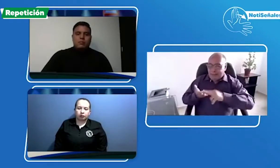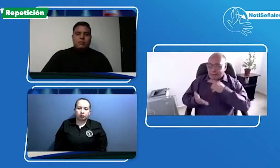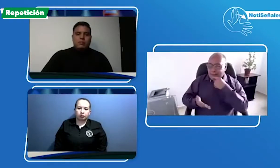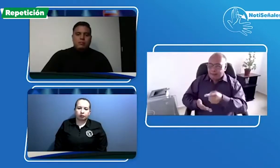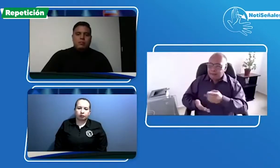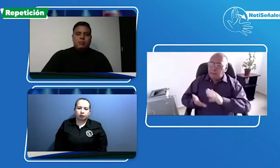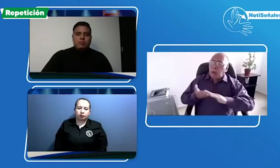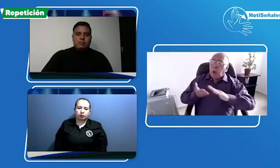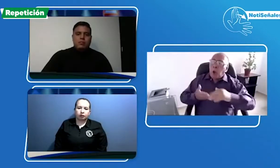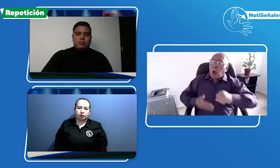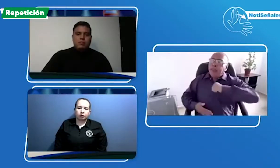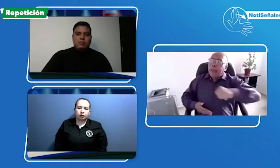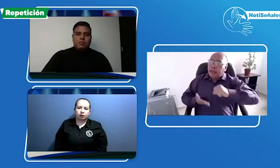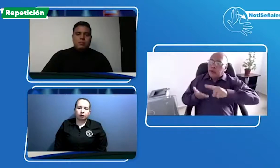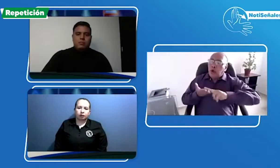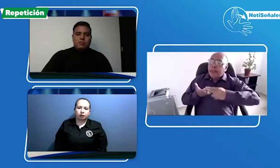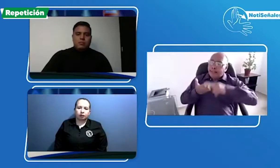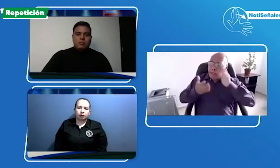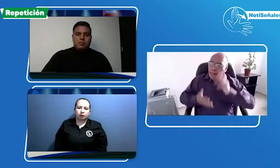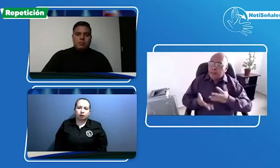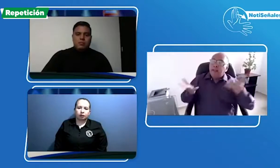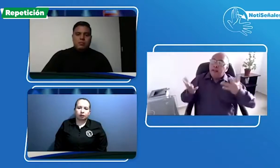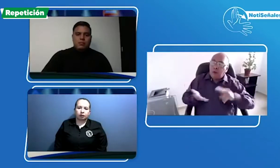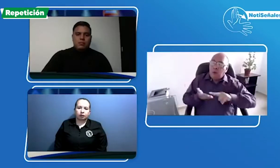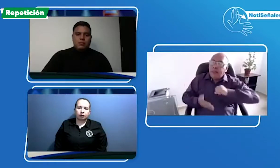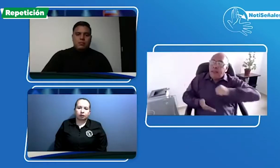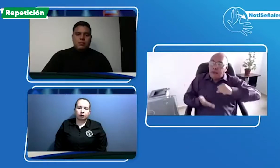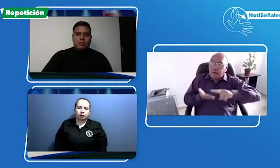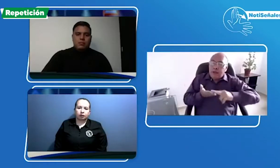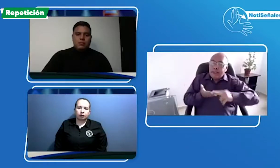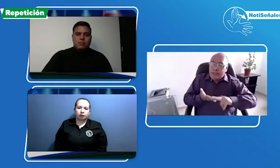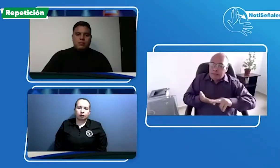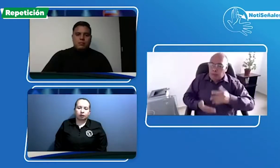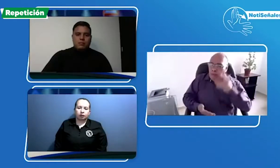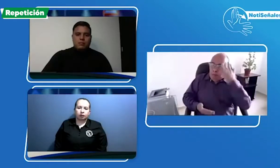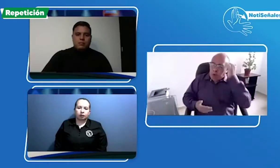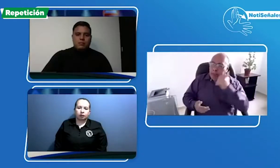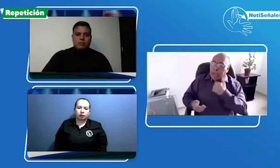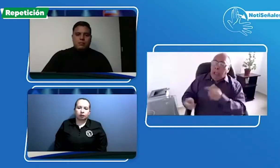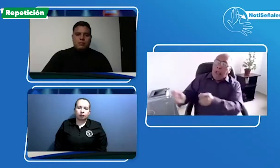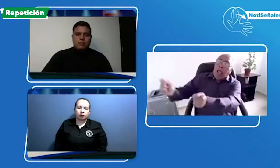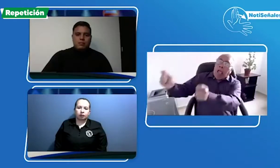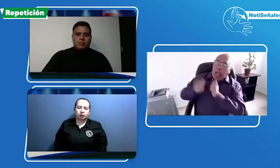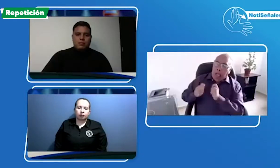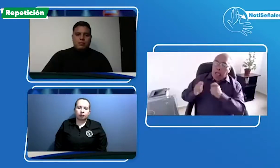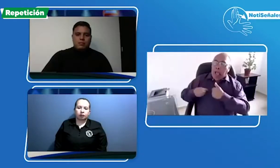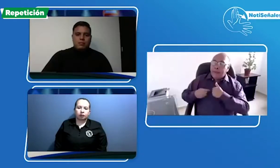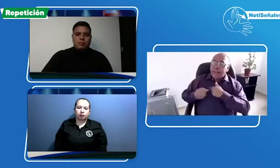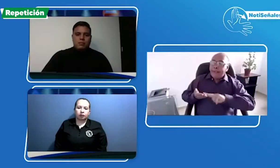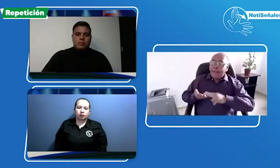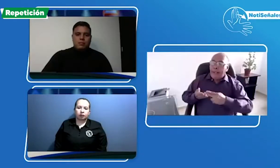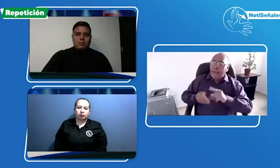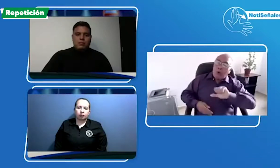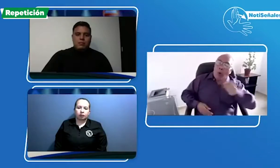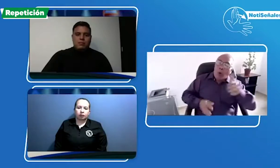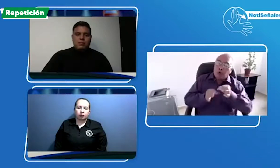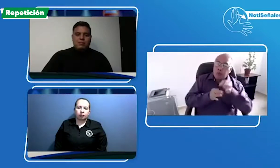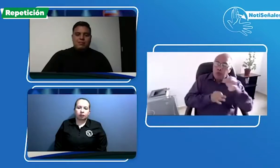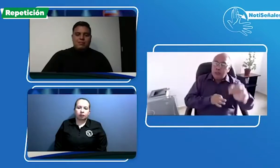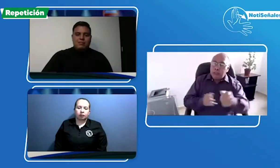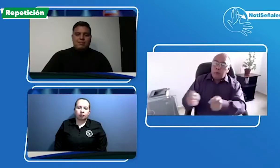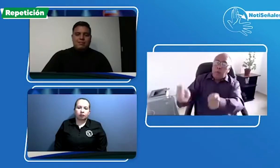así como otros intérpretes lo dejaron allí y decían, bueno, pero ¿dónde están los derechos de los intérpretes